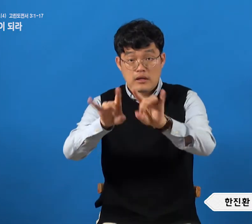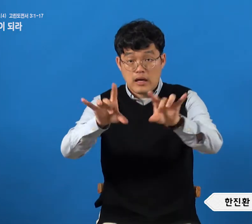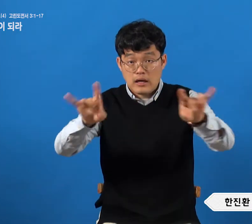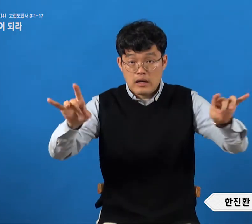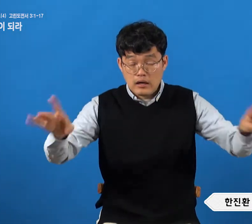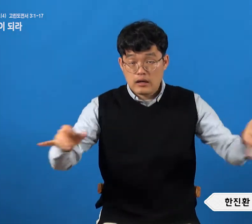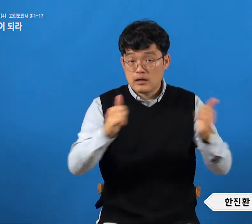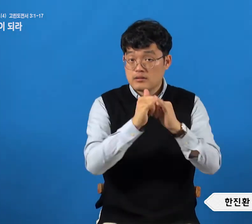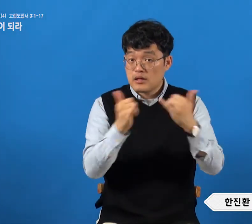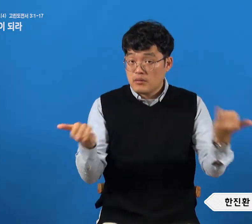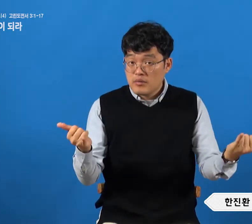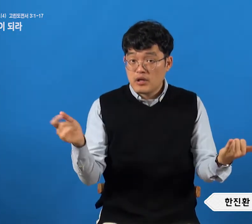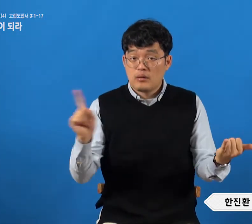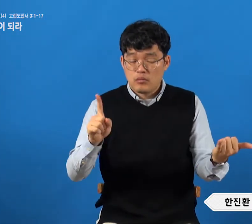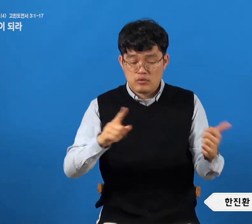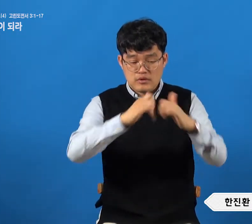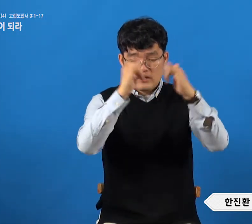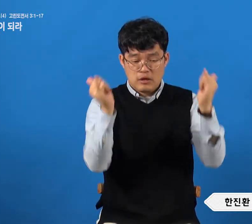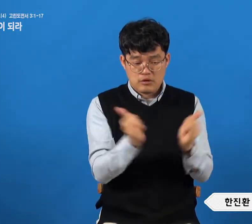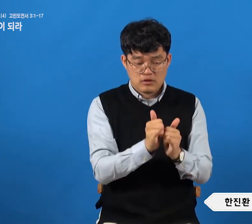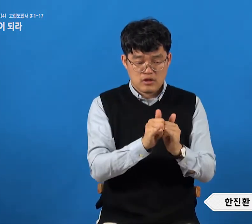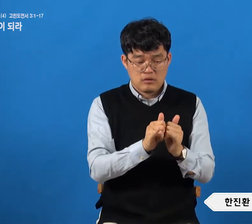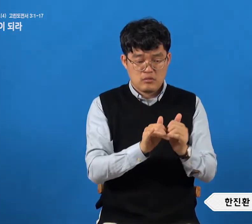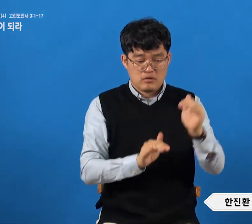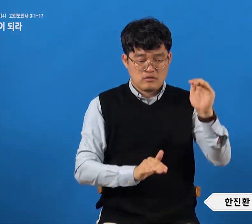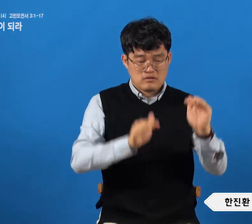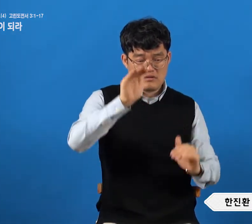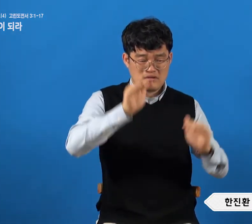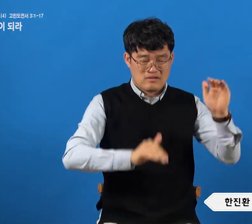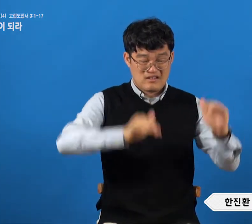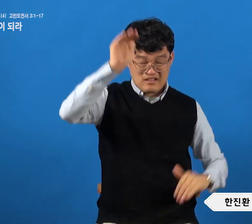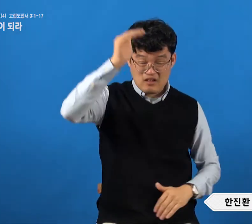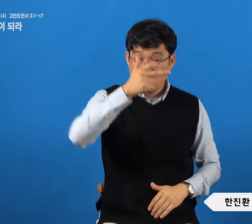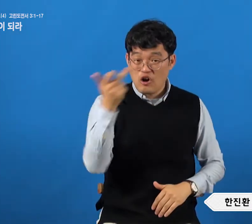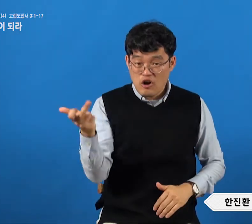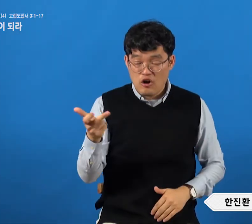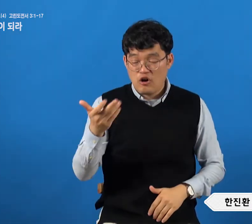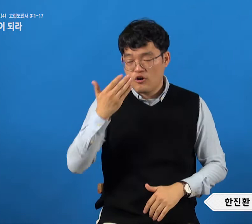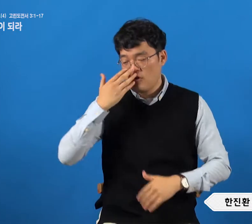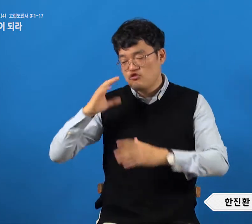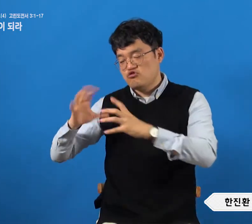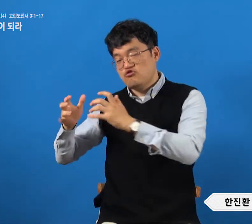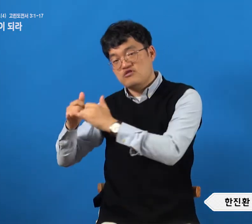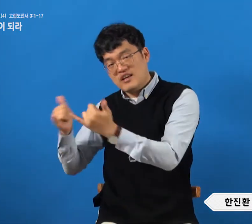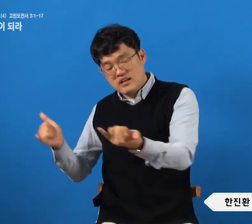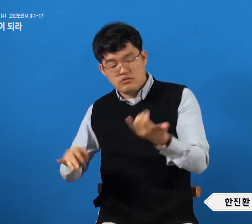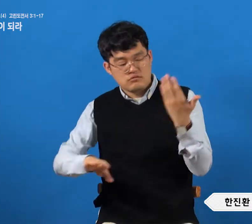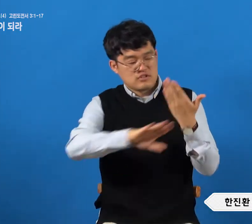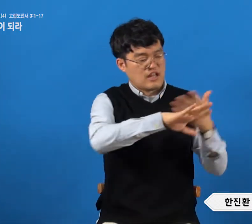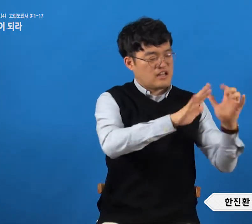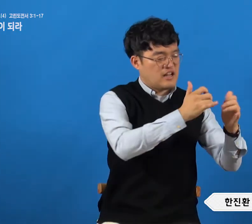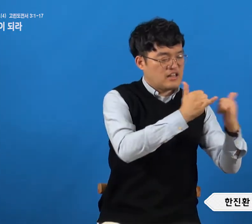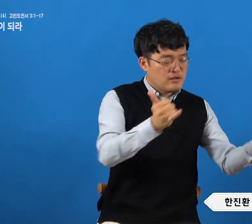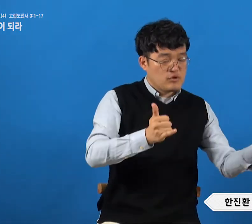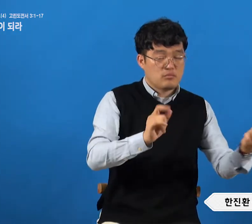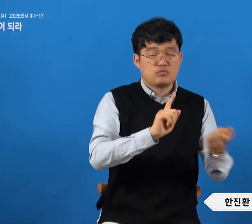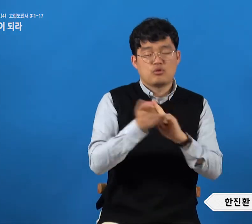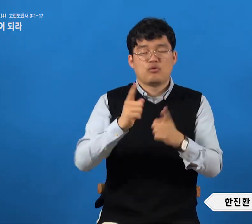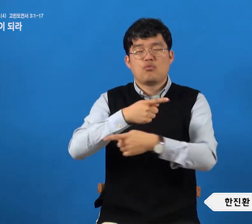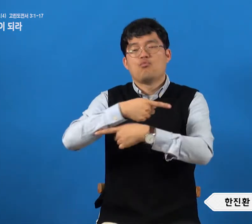이 사회적인 신분의 차이가 엄청났습니다. 유대인과 이방인은 서로 원수 같은